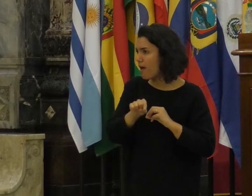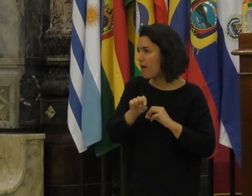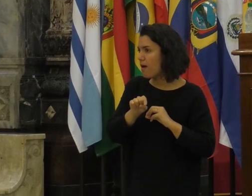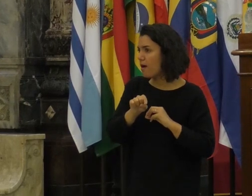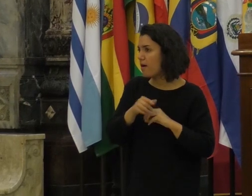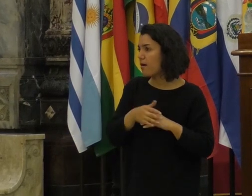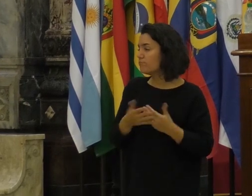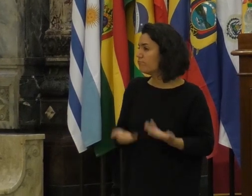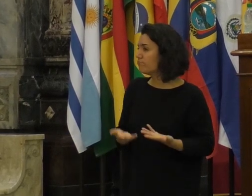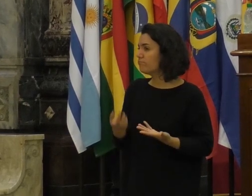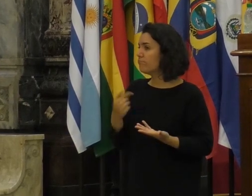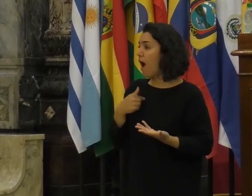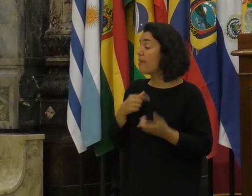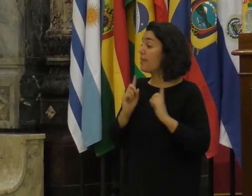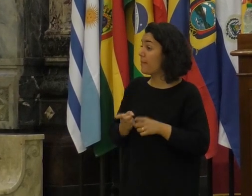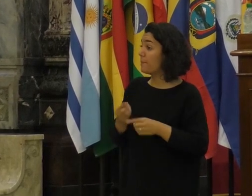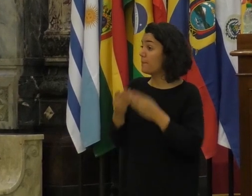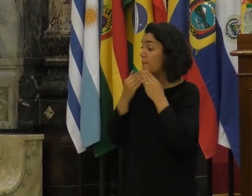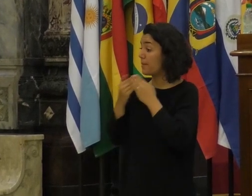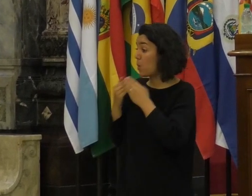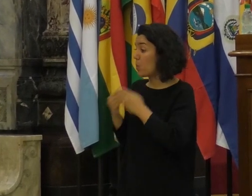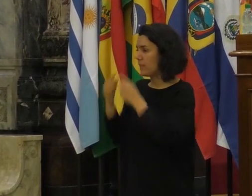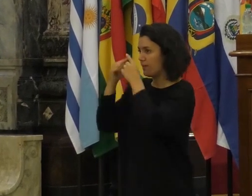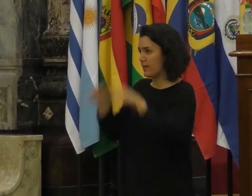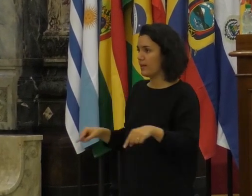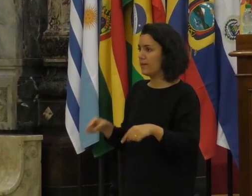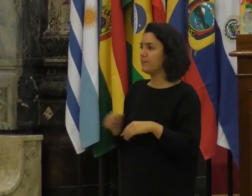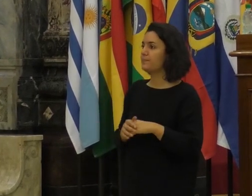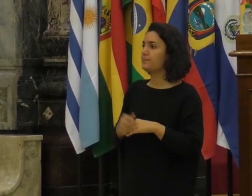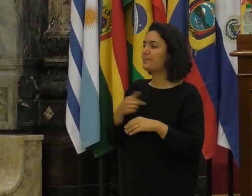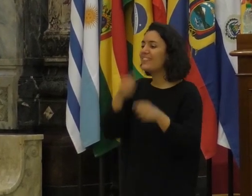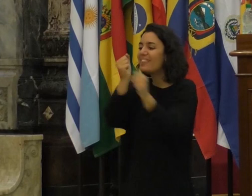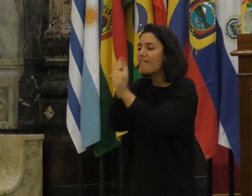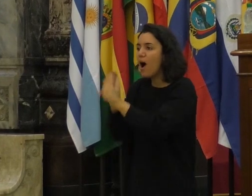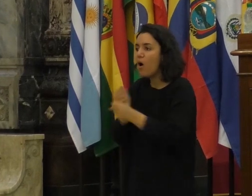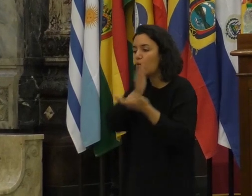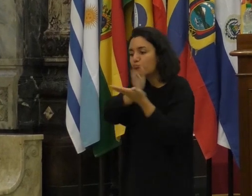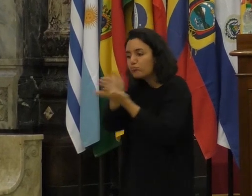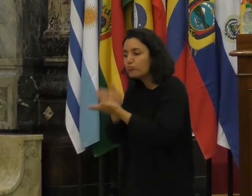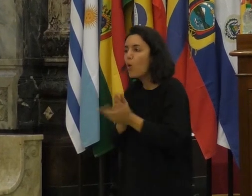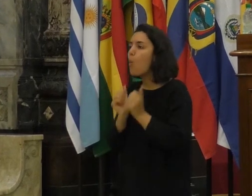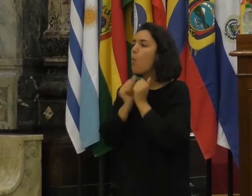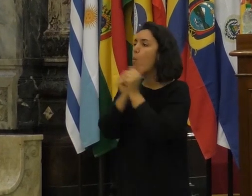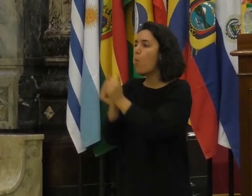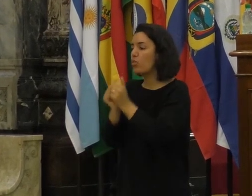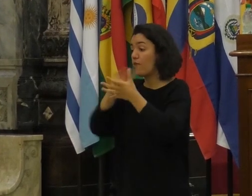Hay otra pregunta: la transdisciplinariedad que se supone en el modo 2,